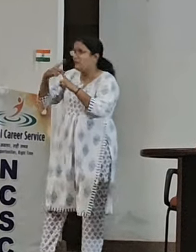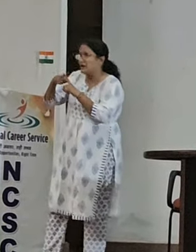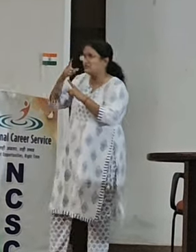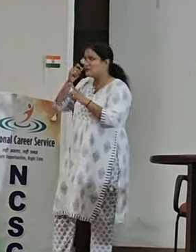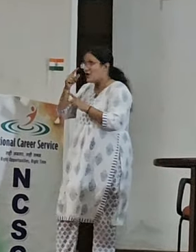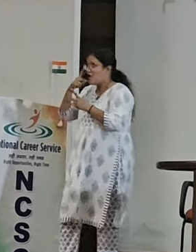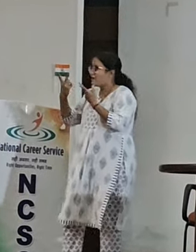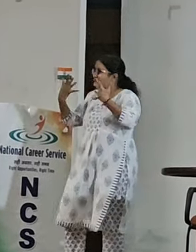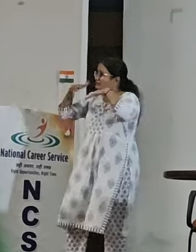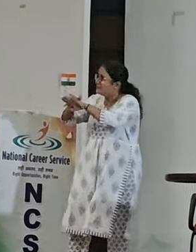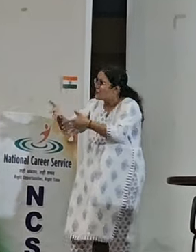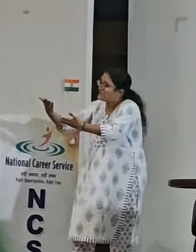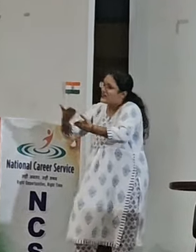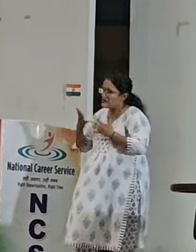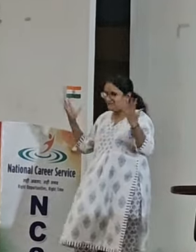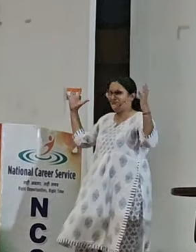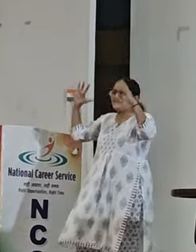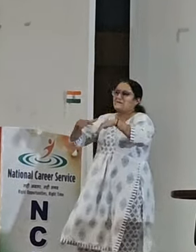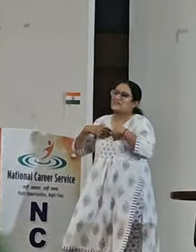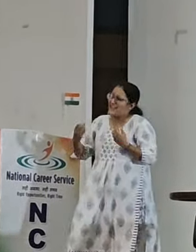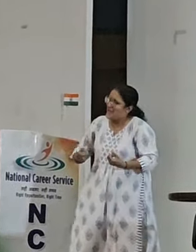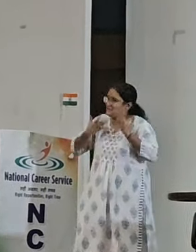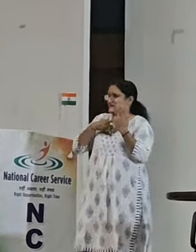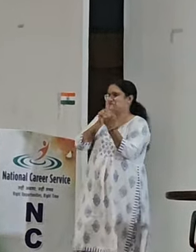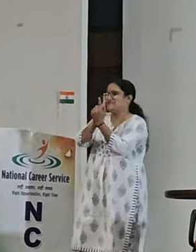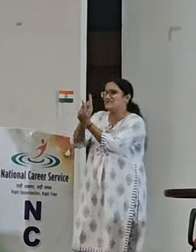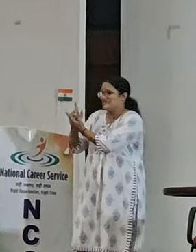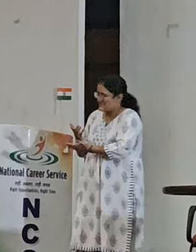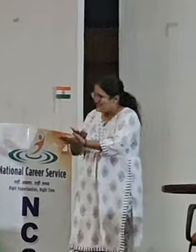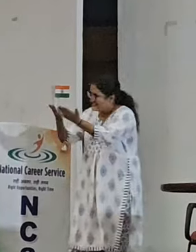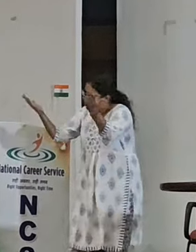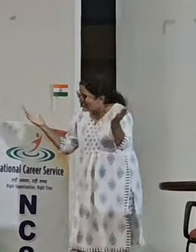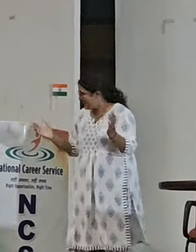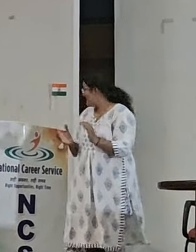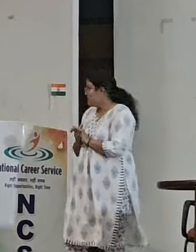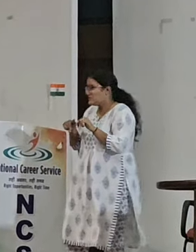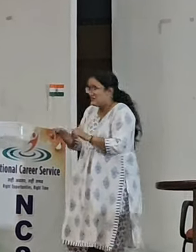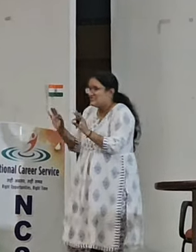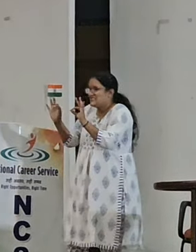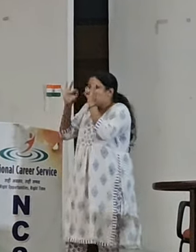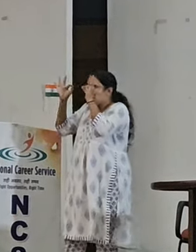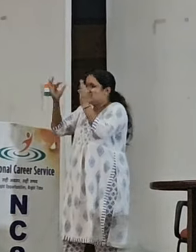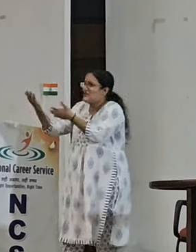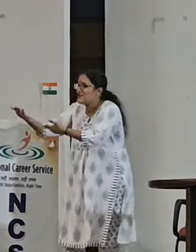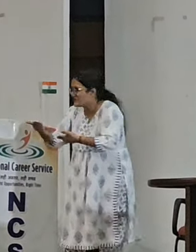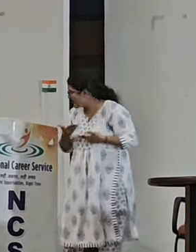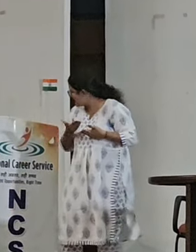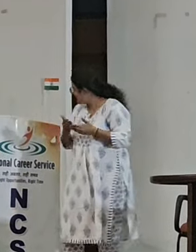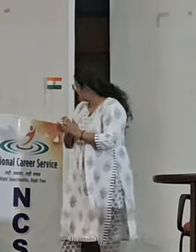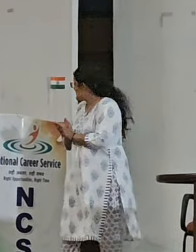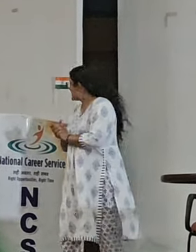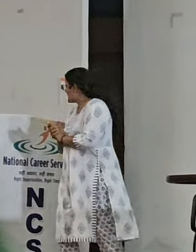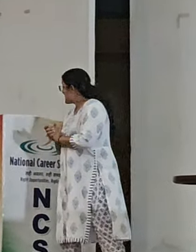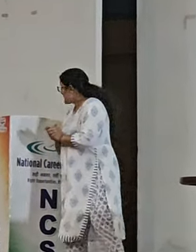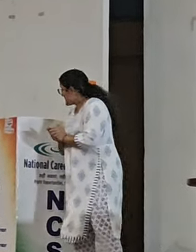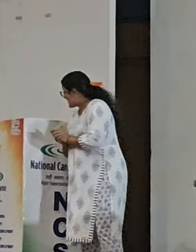हम। और आज सभी का स्वागत है, ना कि सिर्फ महिलाओं के लिए पुरुषों के लिए भी, तो आई वेलकम